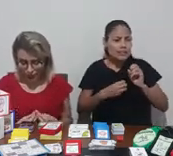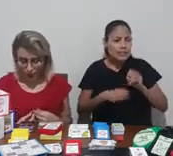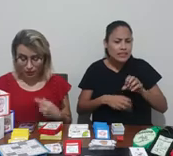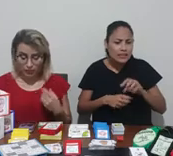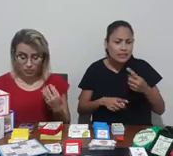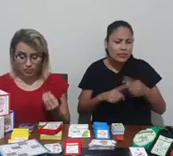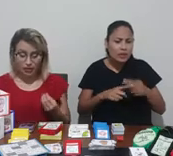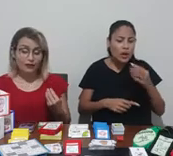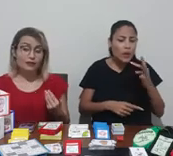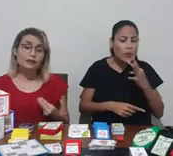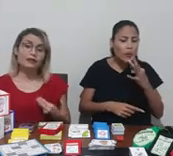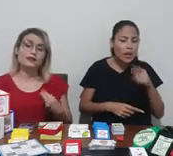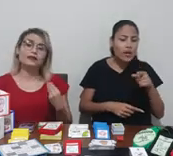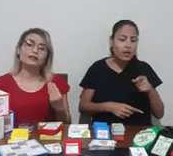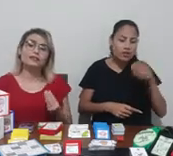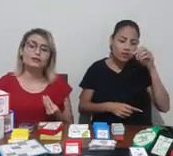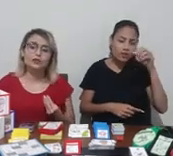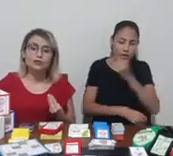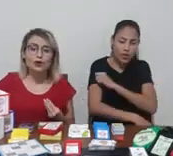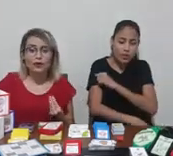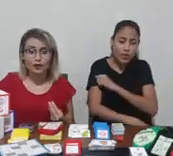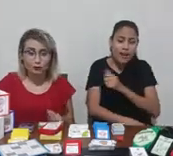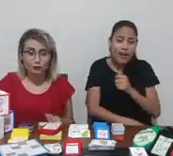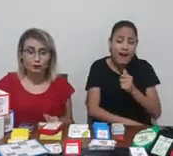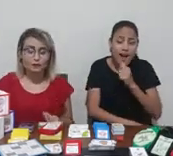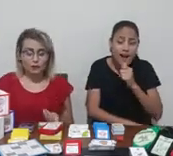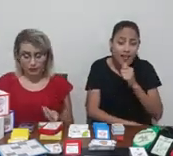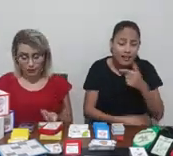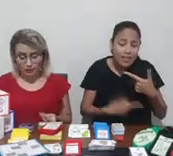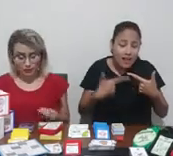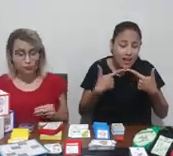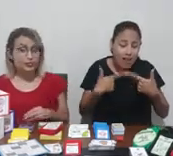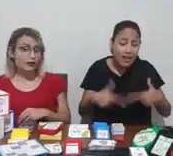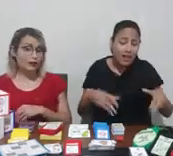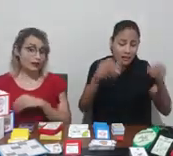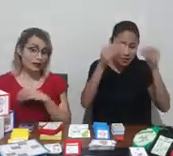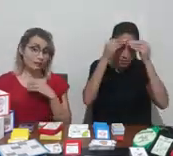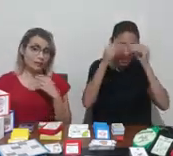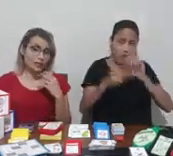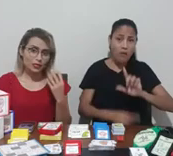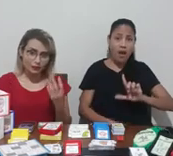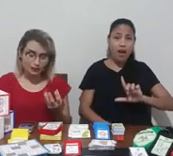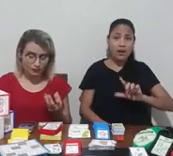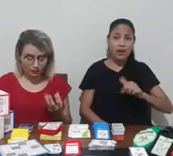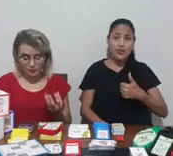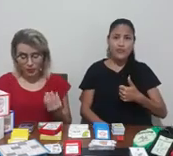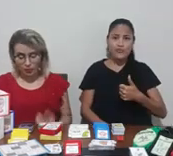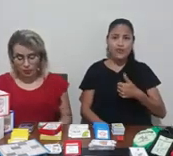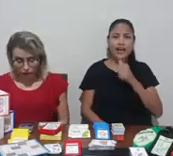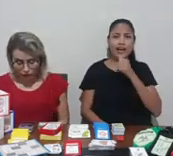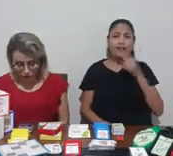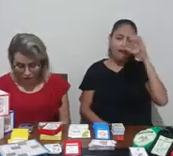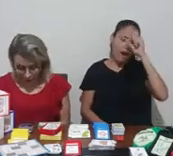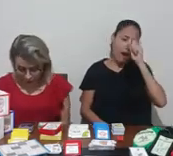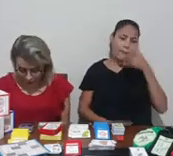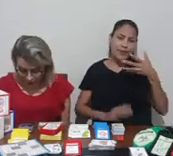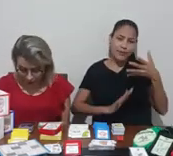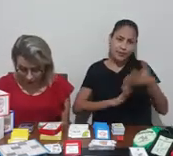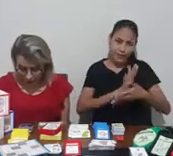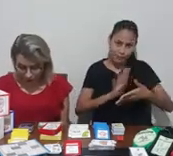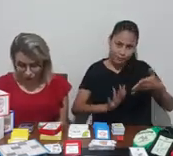aluno, que está ainda na aquisição de sua L1. Né? Então, isso é uma realidade bem gritante. Então, veja